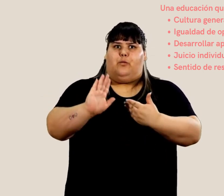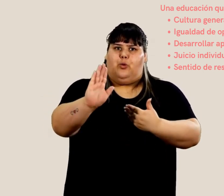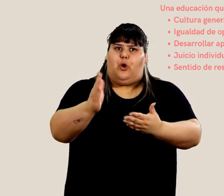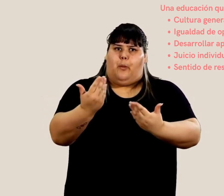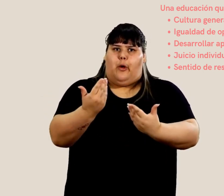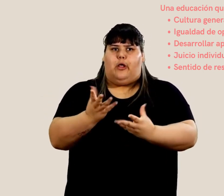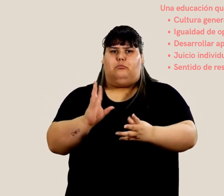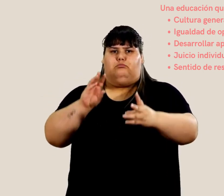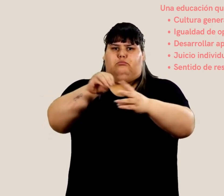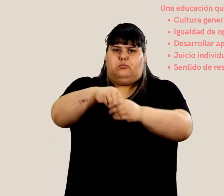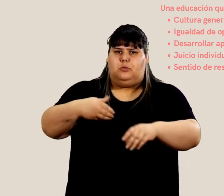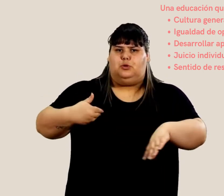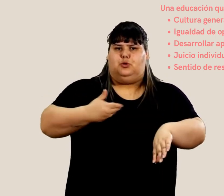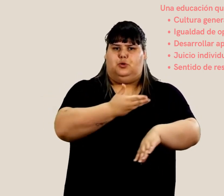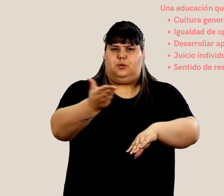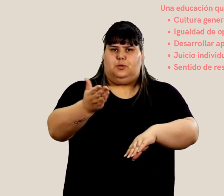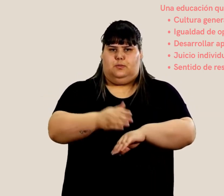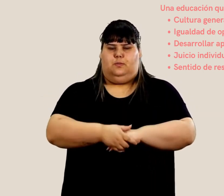ser un miembro útil de la sociedad.